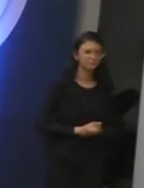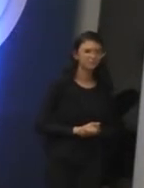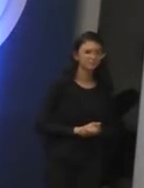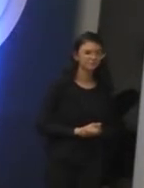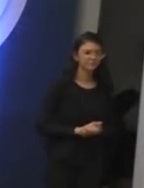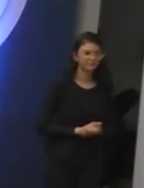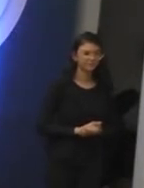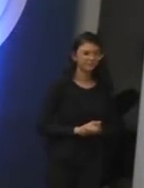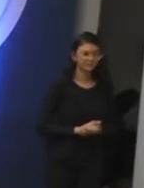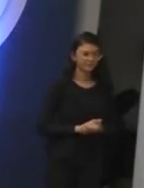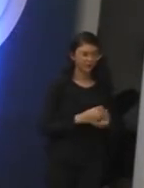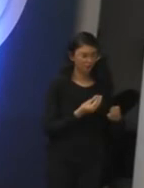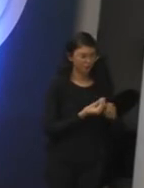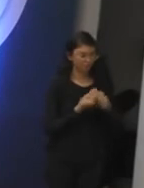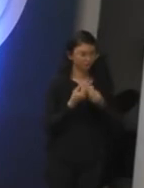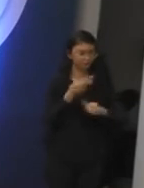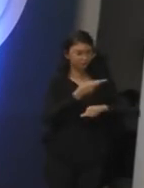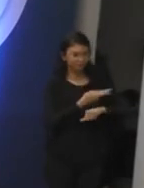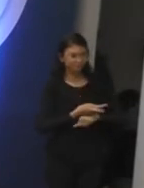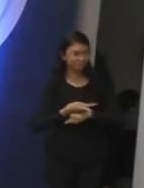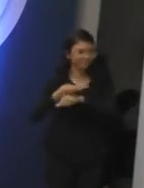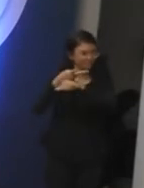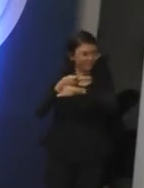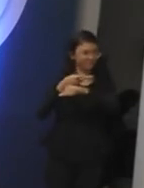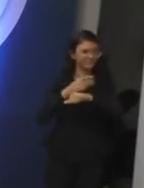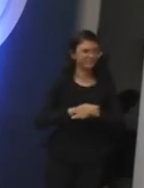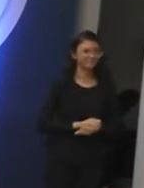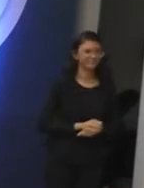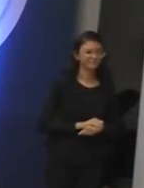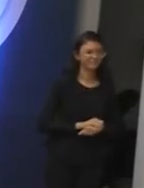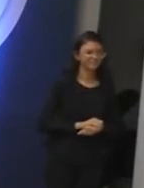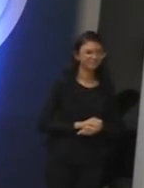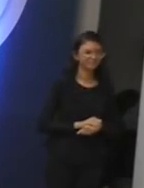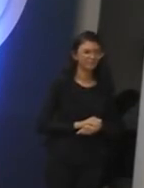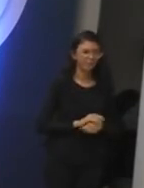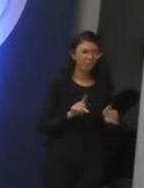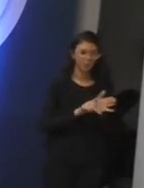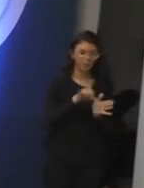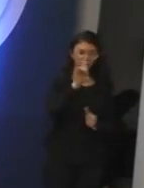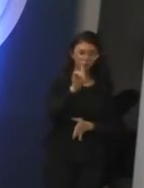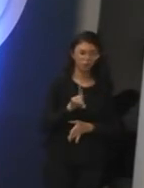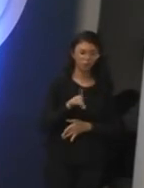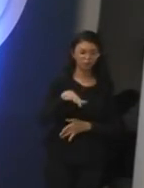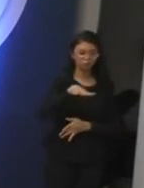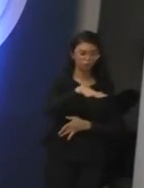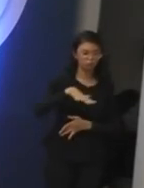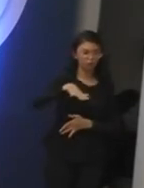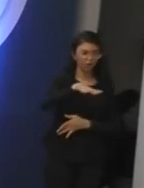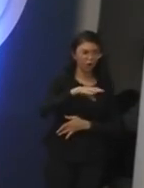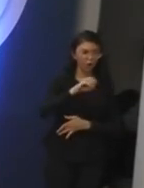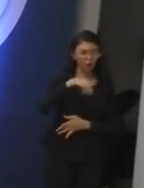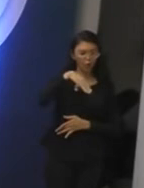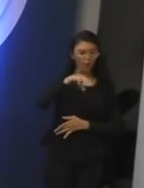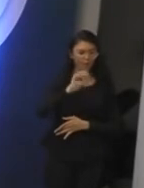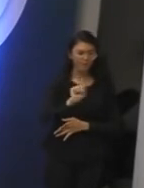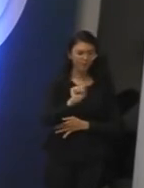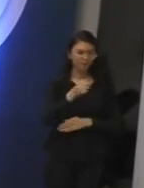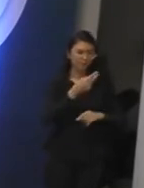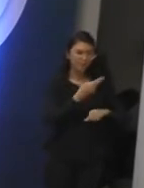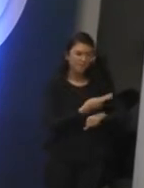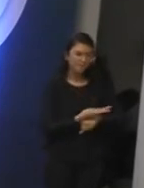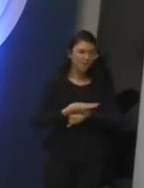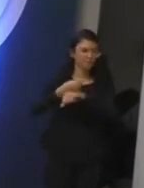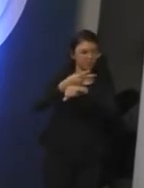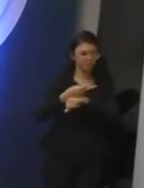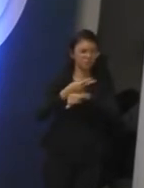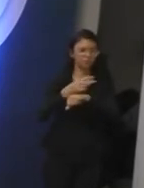Recebendo das mãos de Luiz Carlos Siocchi, diretor-geral da ONS, a premiação na categoria Região